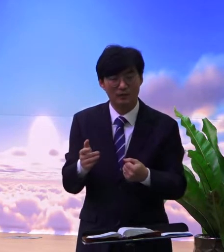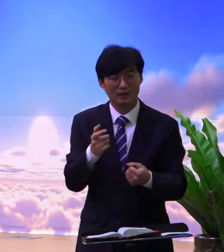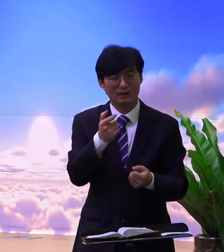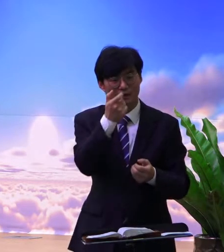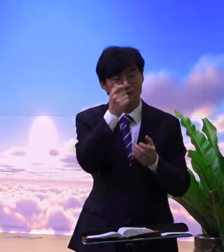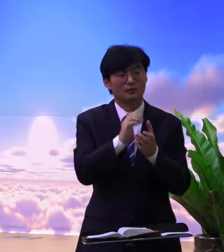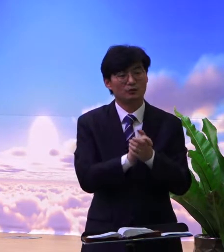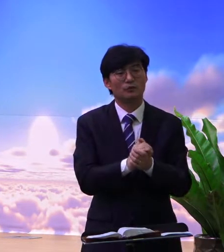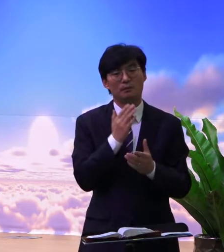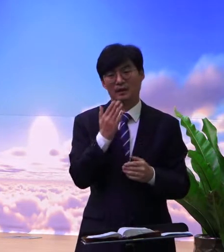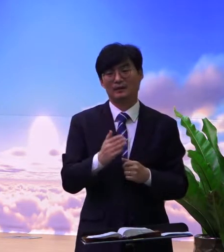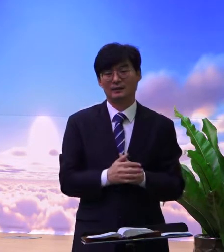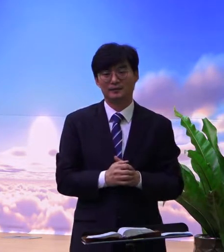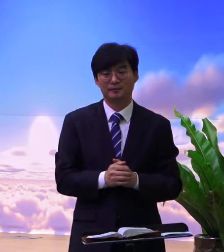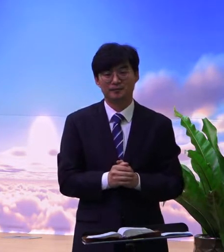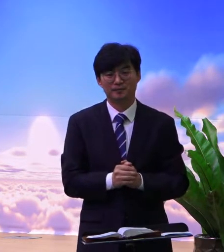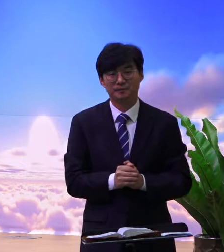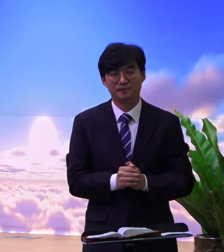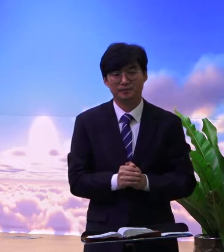있었겠습니까?